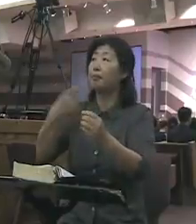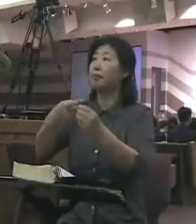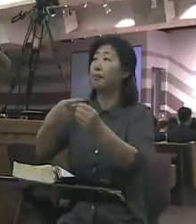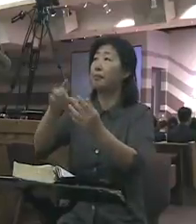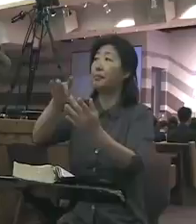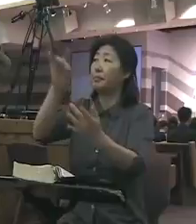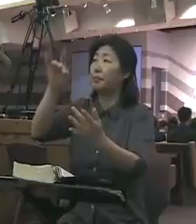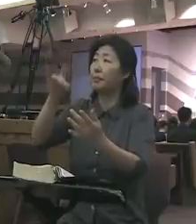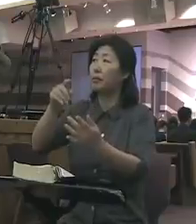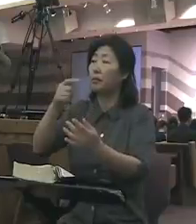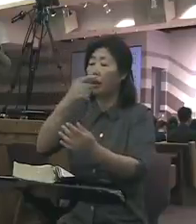눈이 흐려졌기 때문입니다.